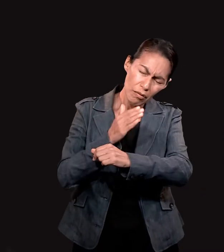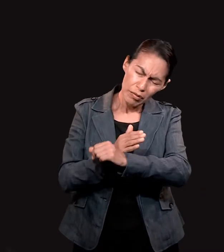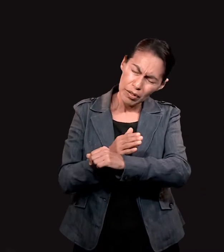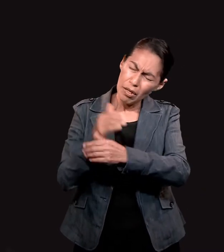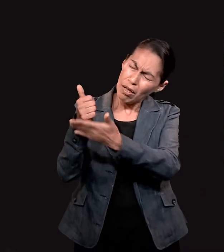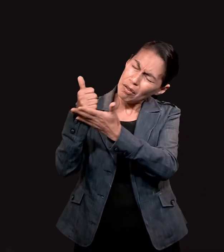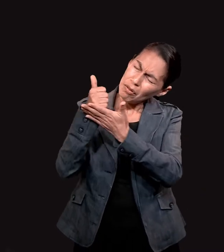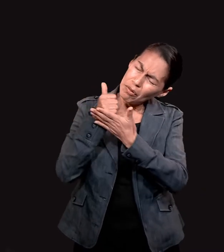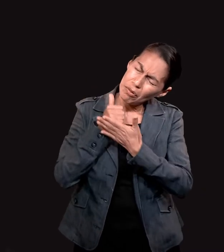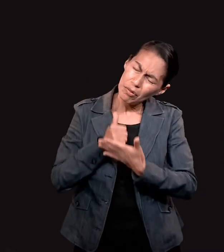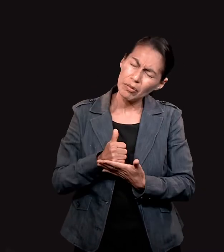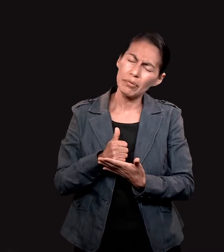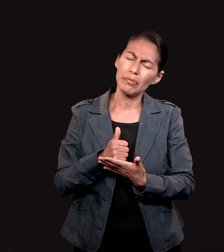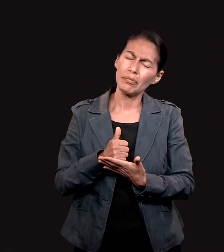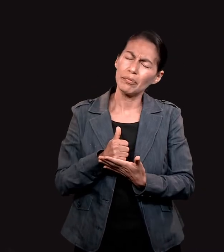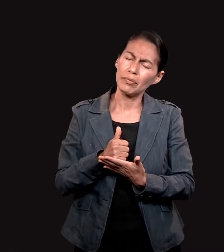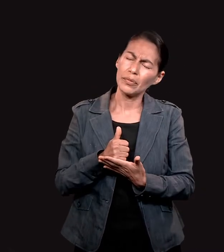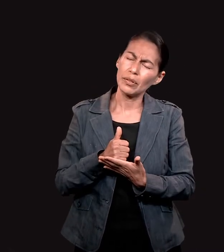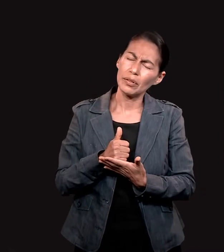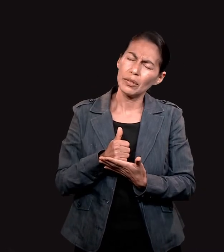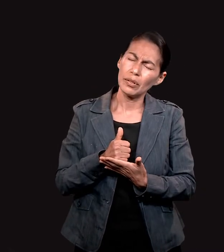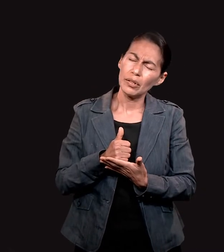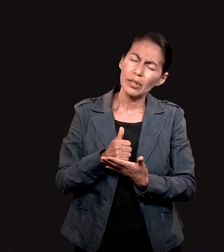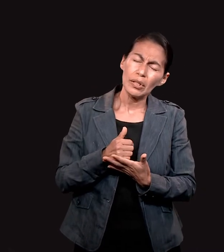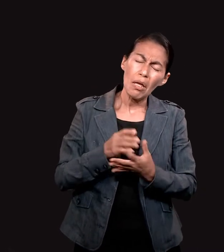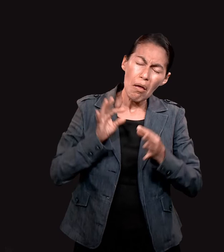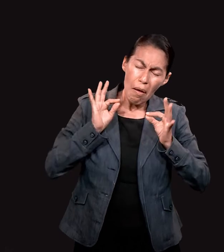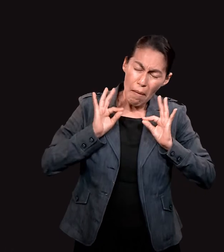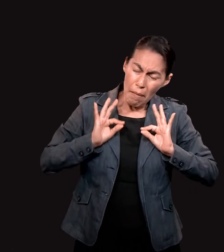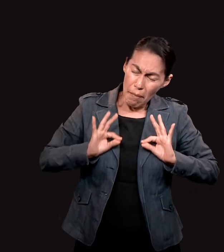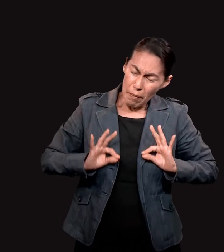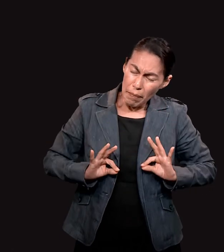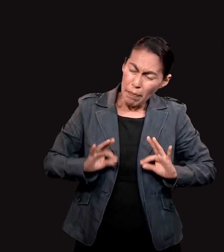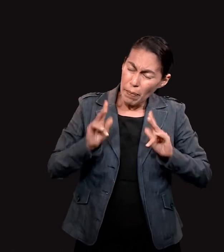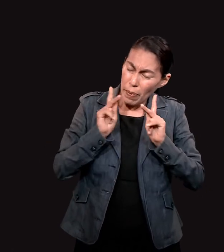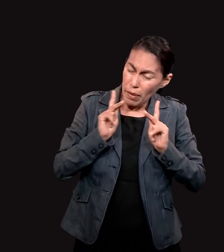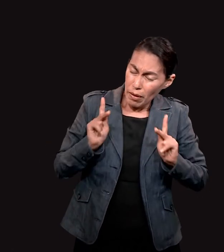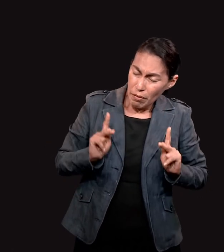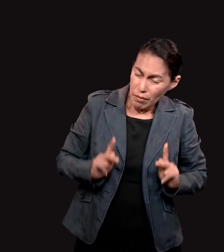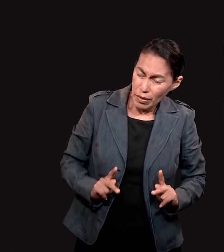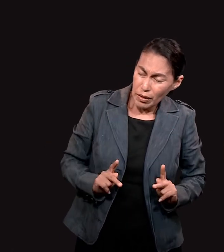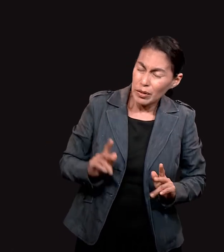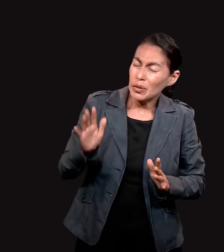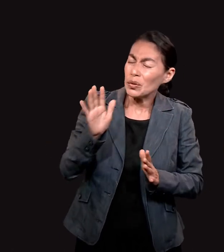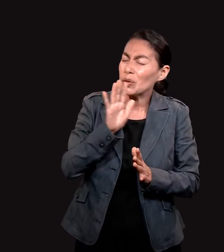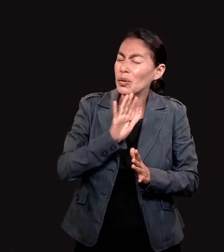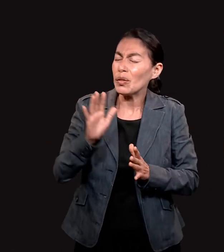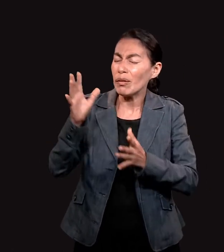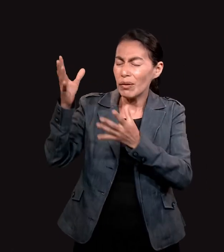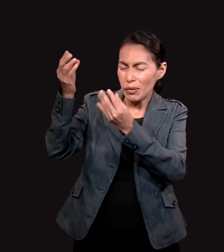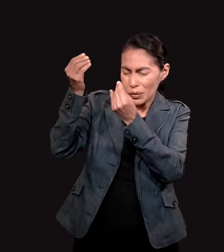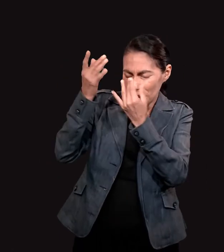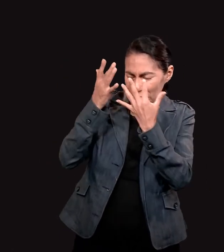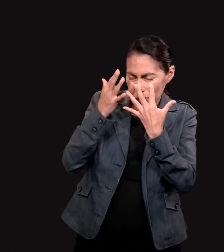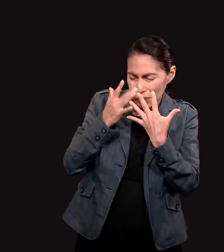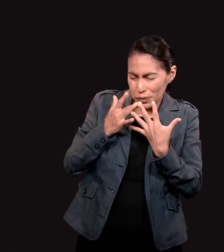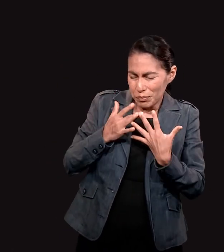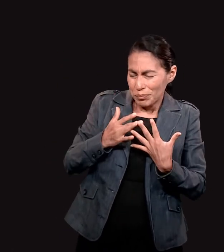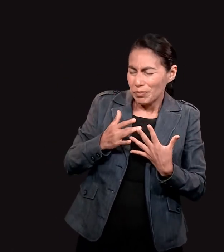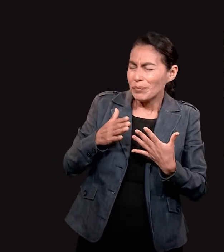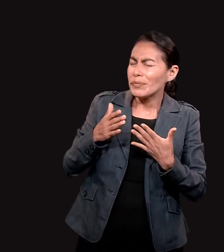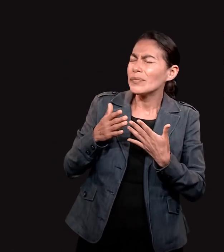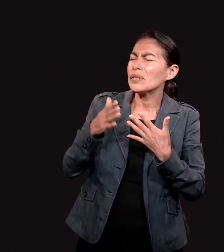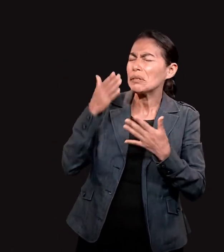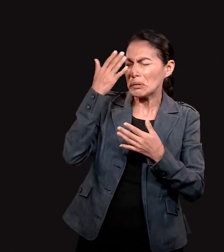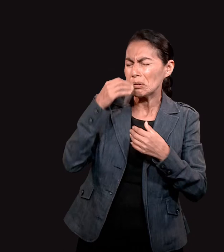nos acompañes, que nos ayudes, Señor, a sentir esa paz que cuando aclamamos a ti, tú nos